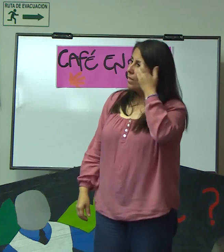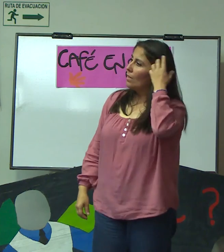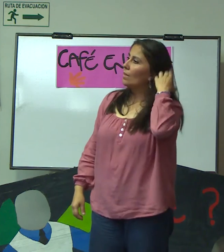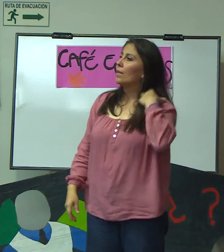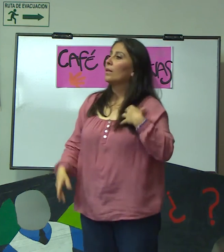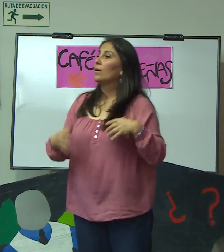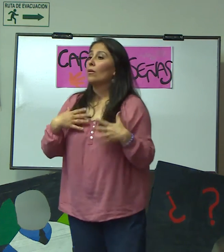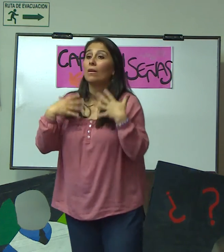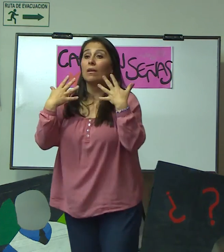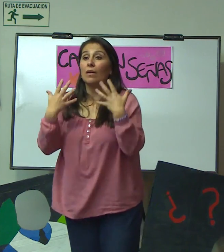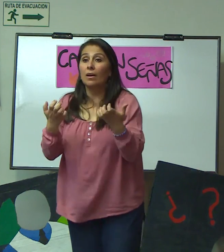Compartir